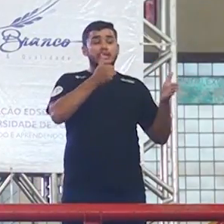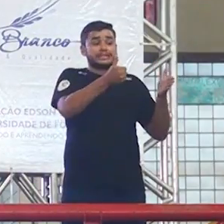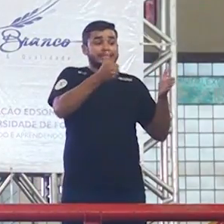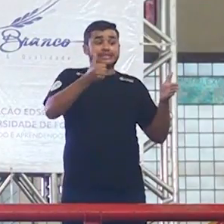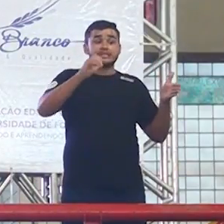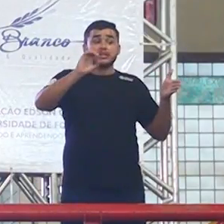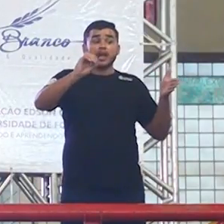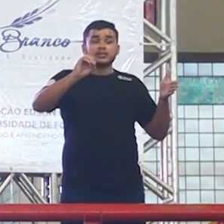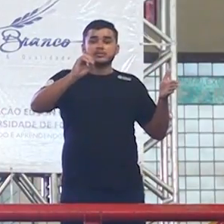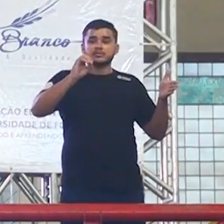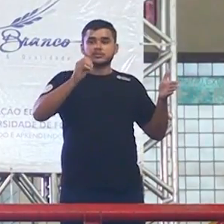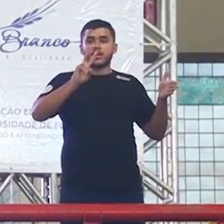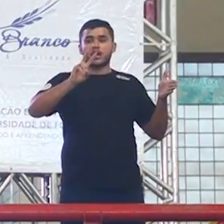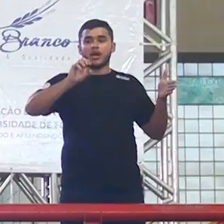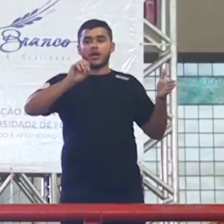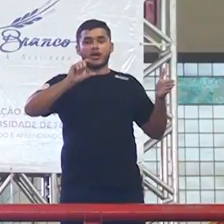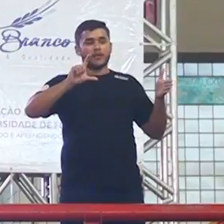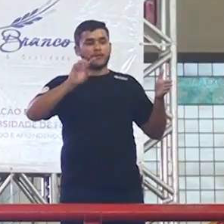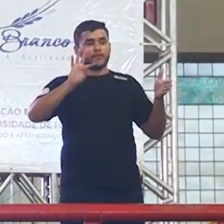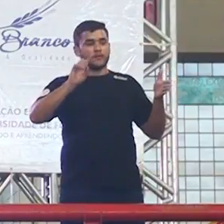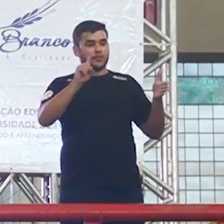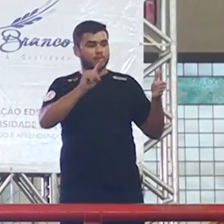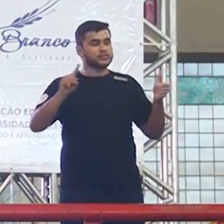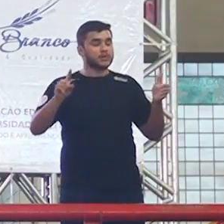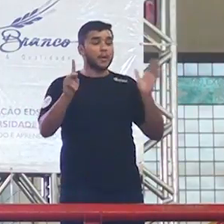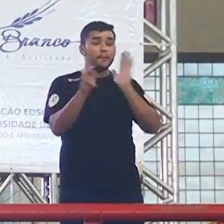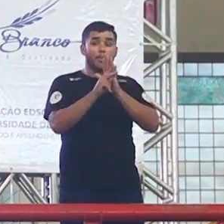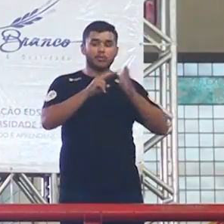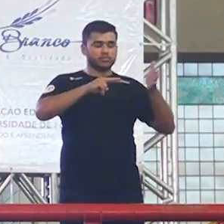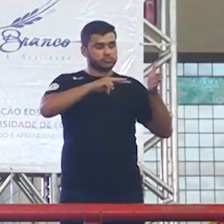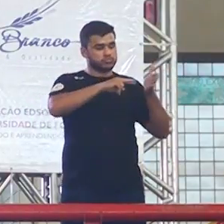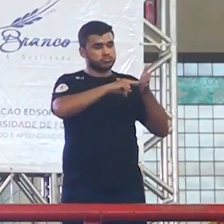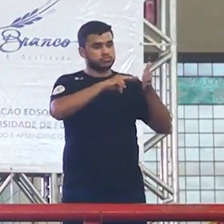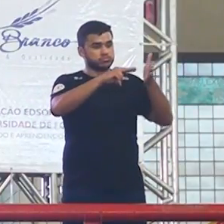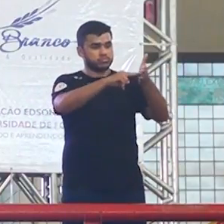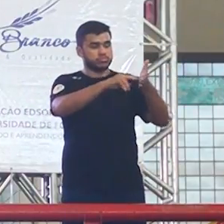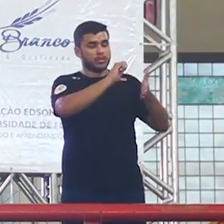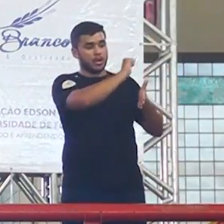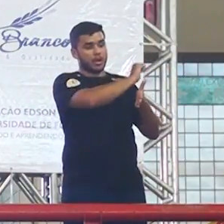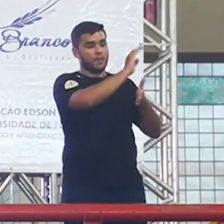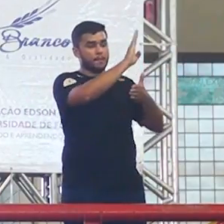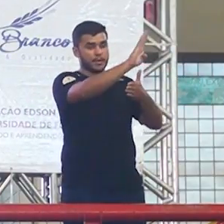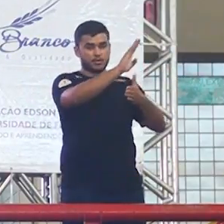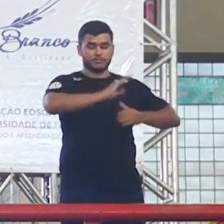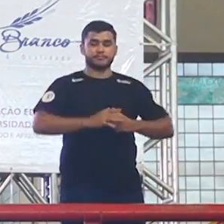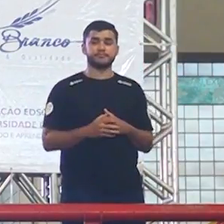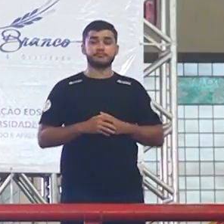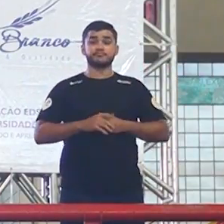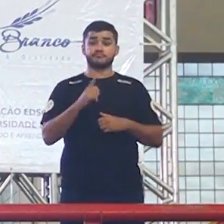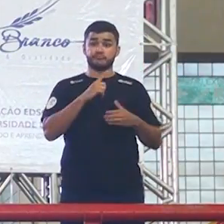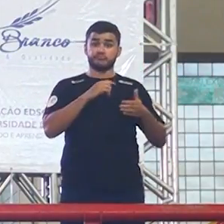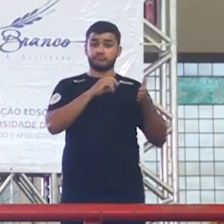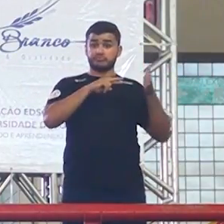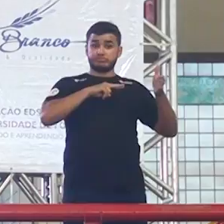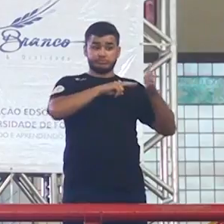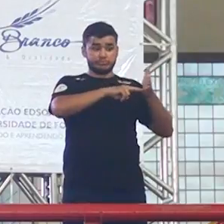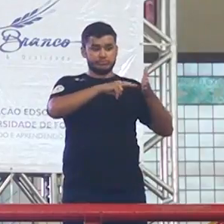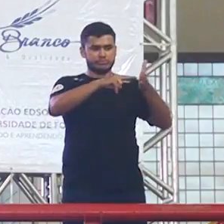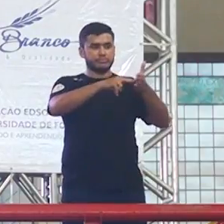110 volts, há duas tomadas, a A e a B. Deseja-se